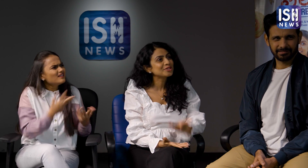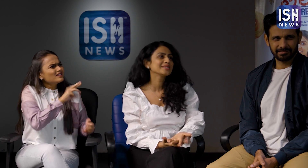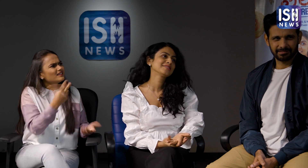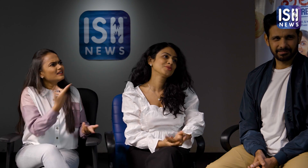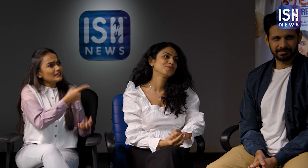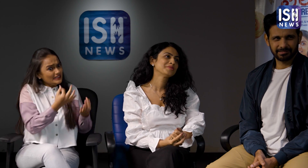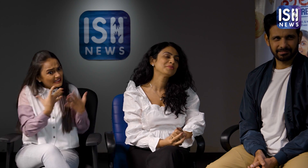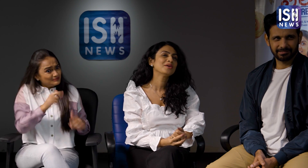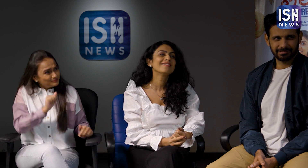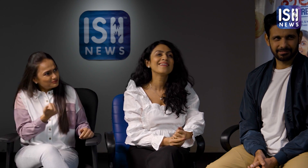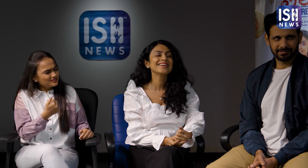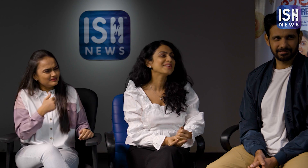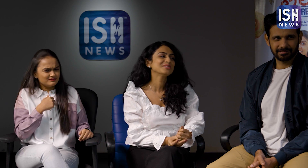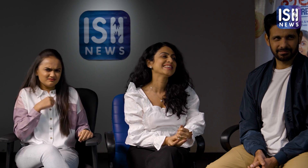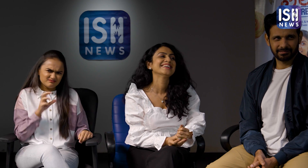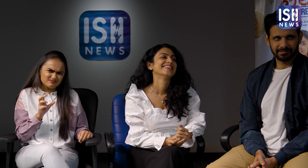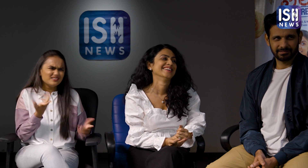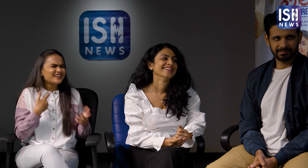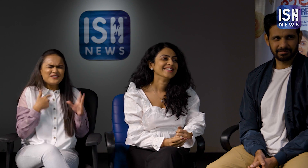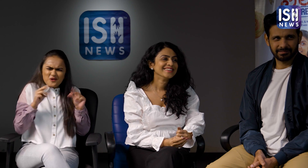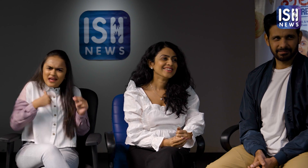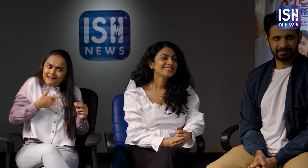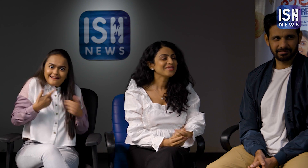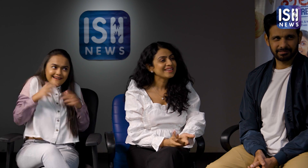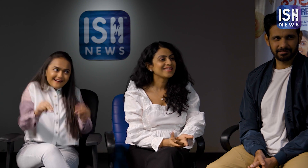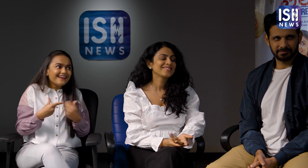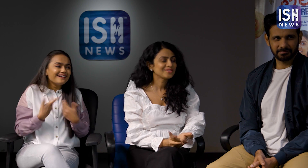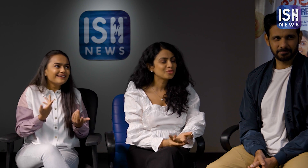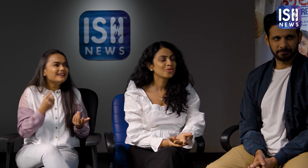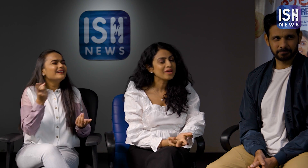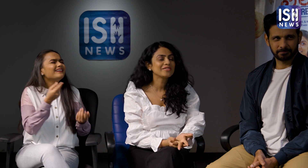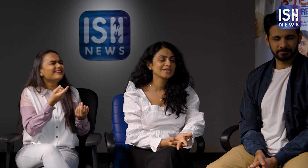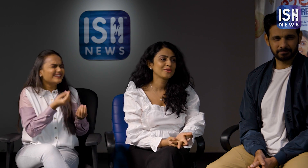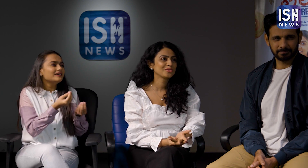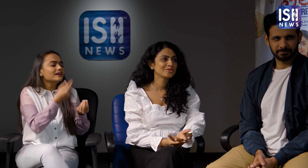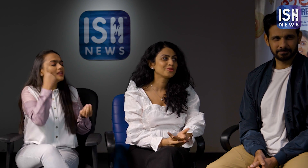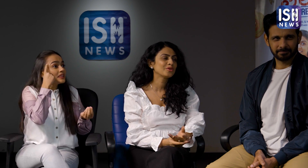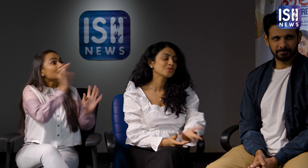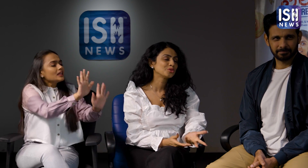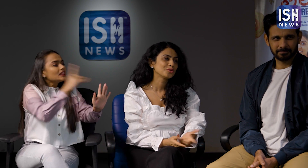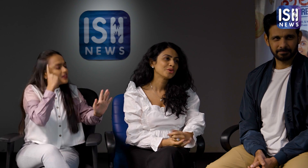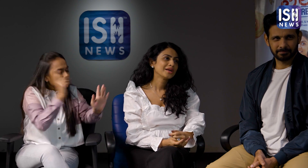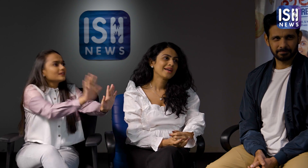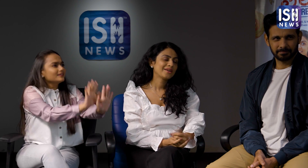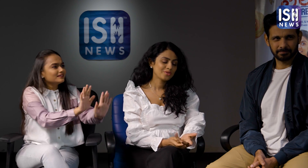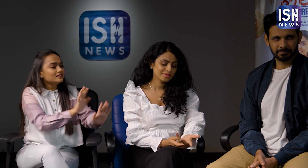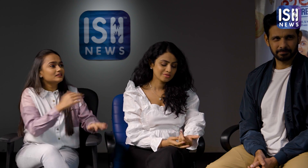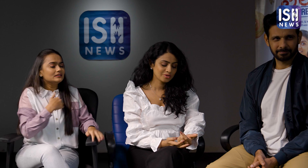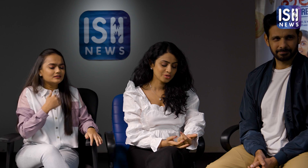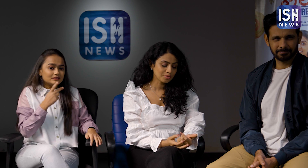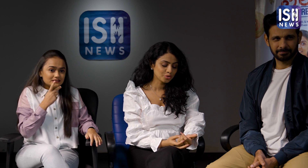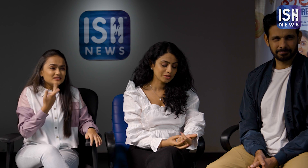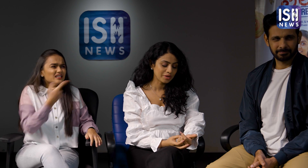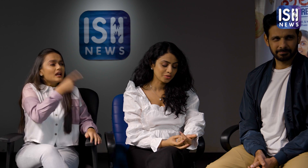तुम कितने अच्छे से कर सकोगी। मैंने बोला लेकिन मुझे नहीं करना। तो लाइक थोड़ा विचारो, थोड़ा सोचो एंड